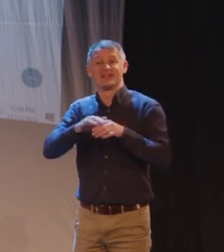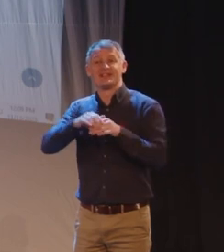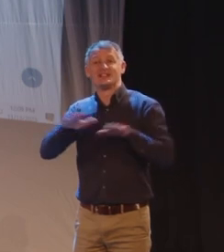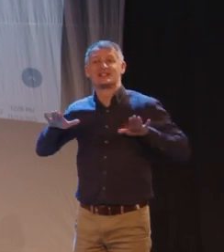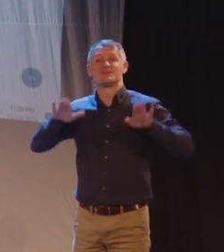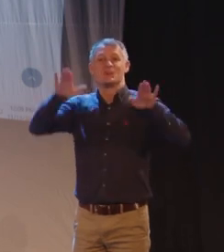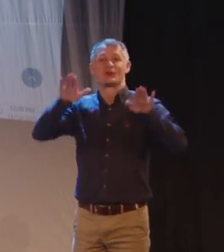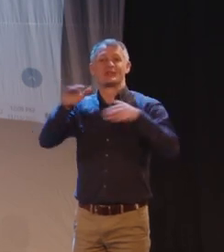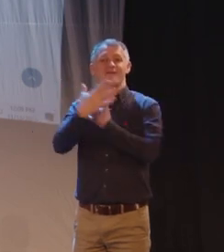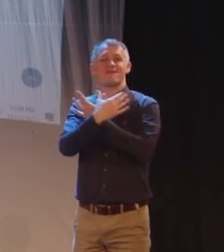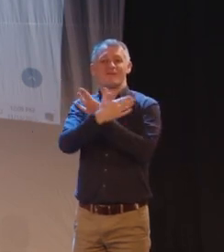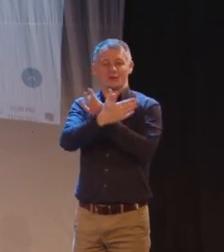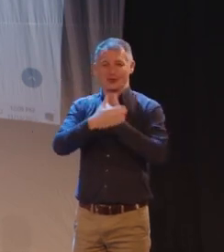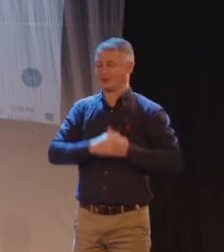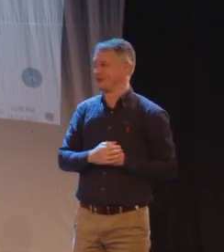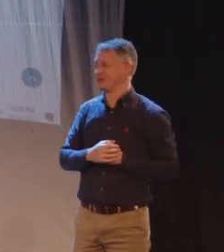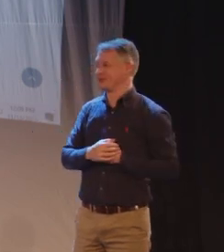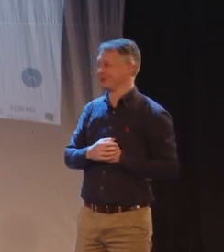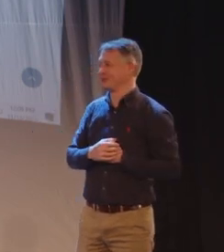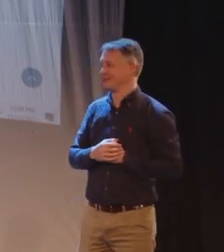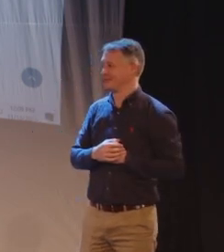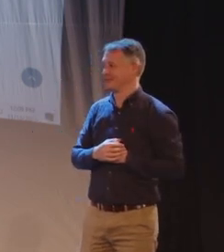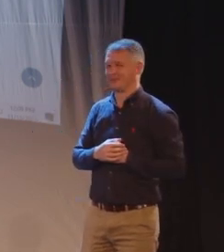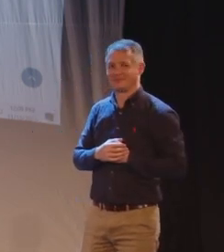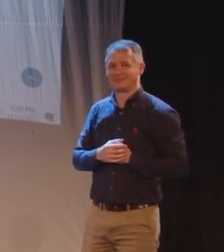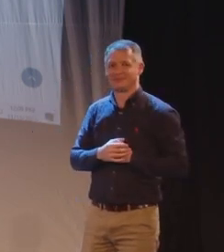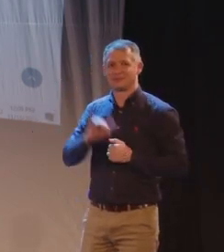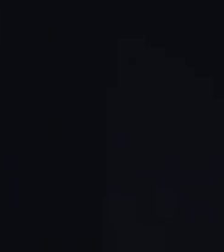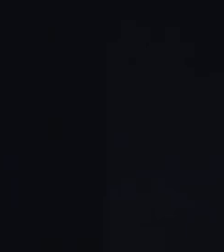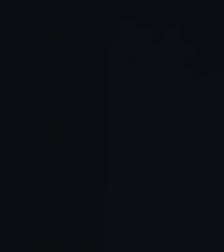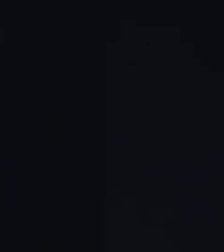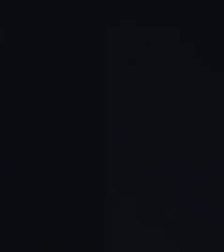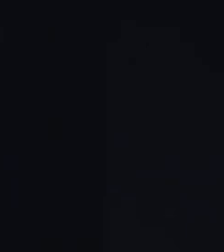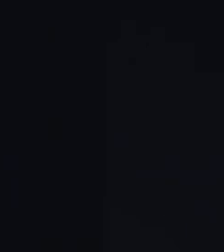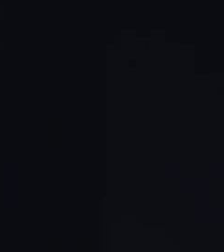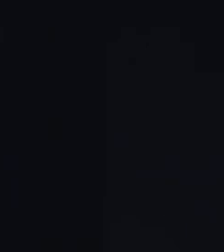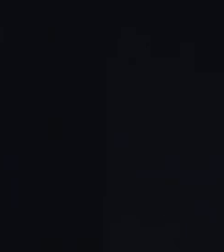fluturi. Cred că l-am încurcat un pic. Liniștea a început să vibreze...